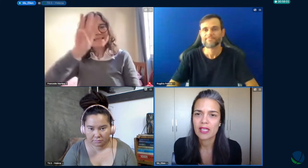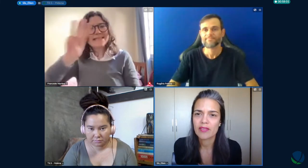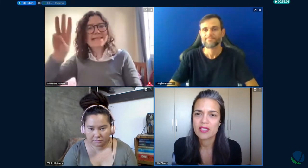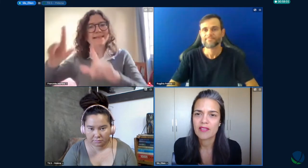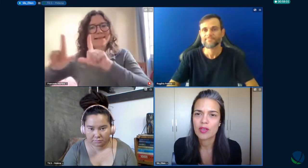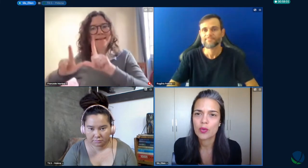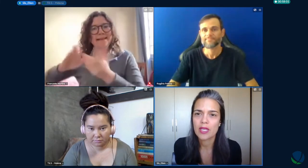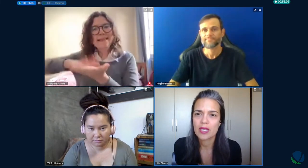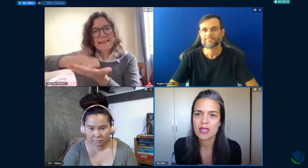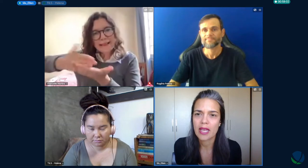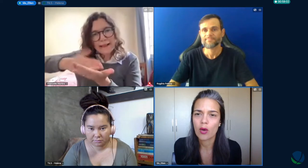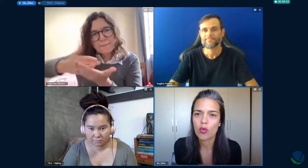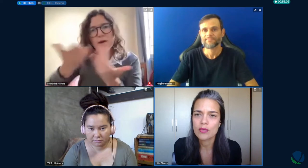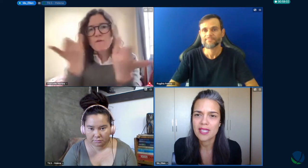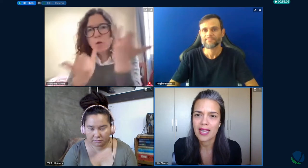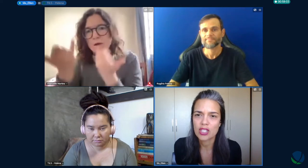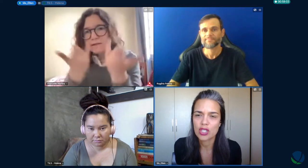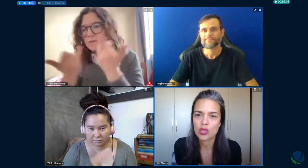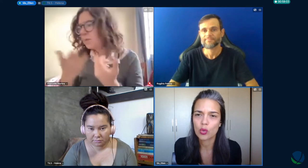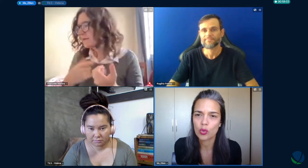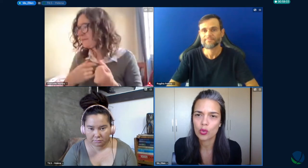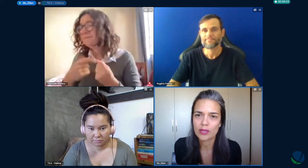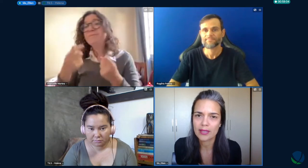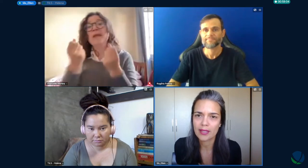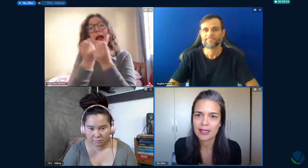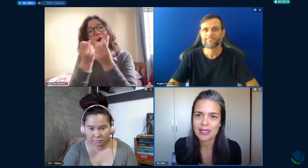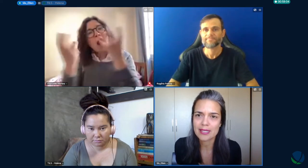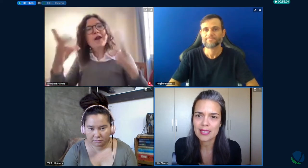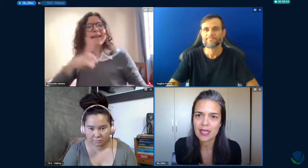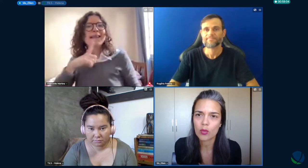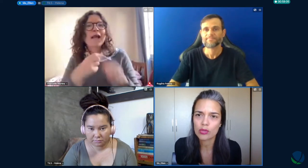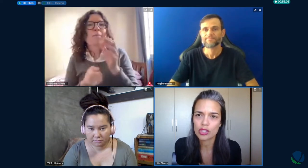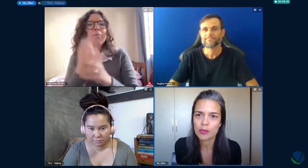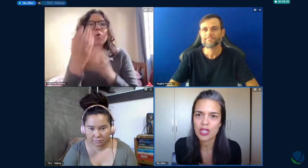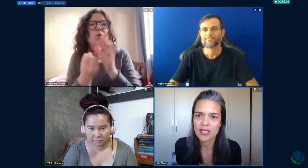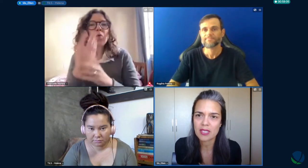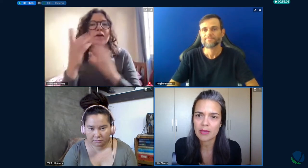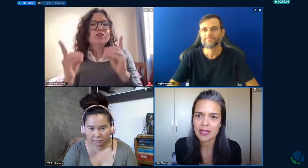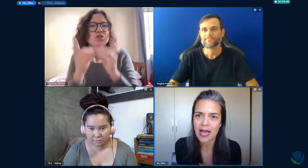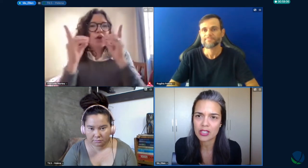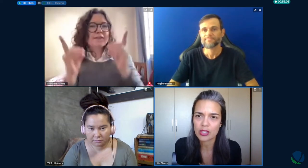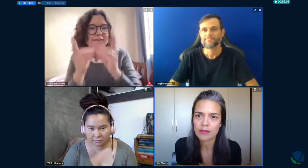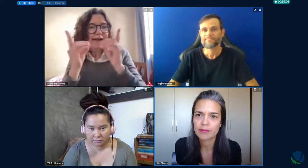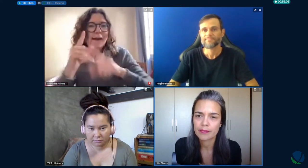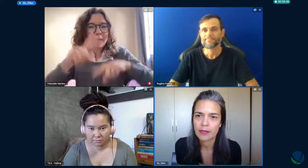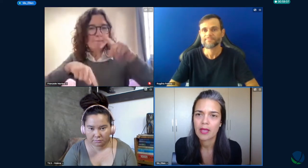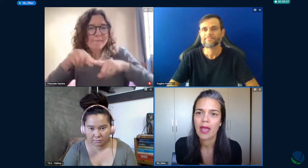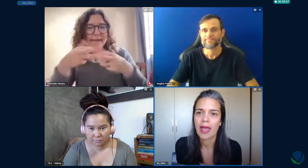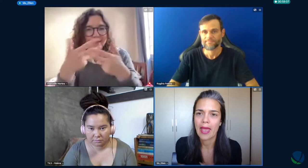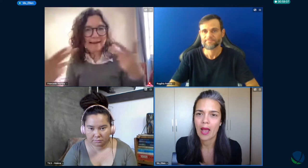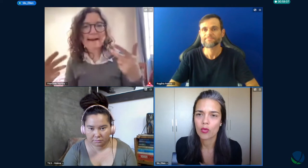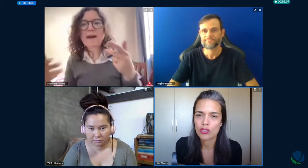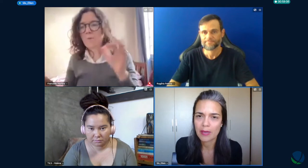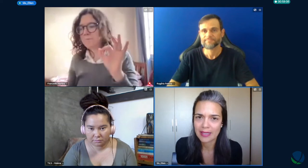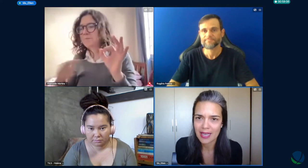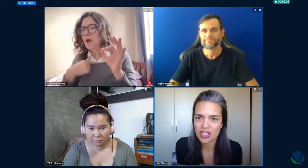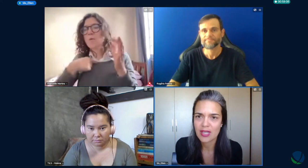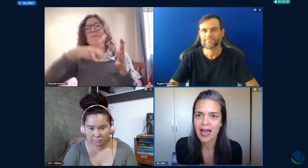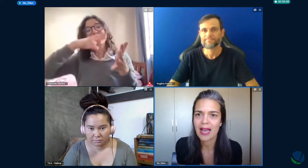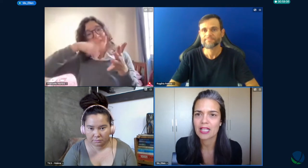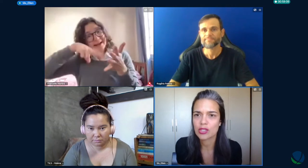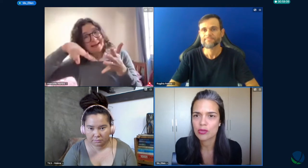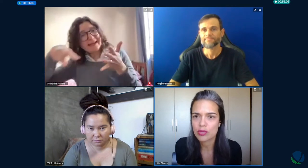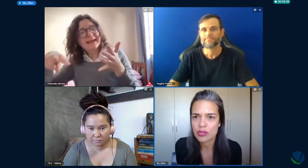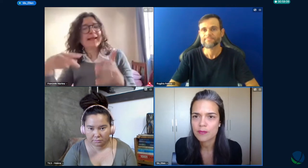Eu vi que você viu que tem alguns sites do Detran que existem algum tipo de acessibilidade. Alguns